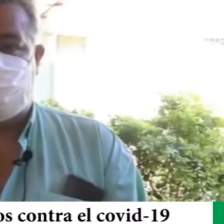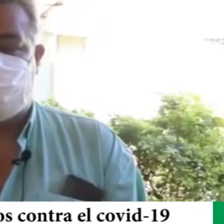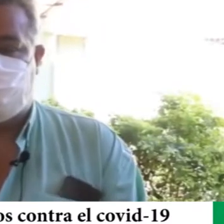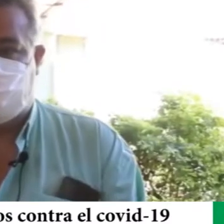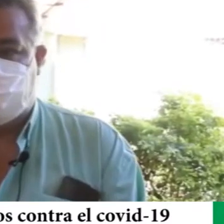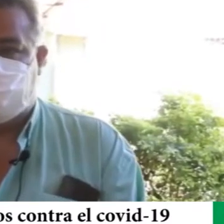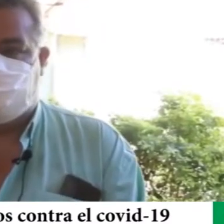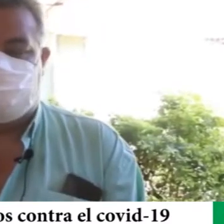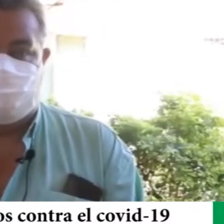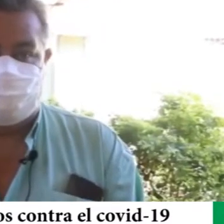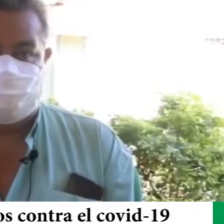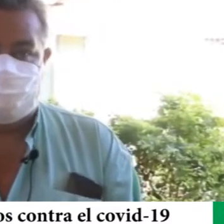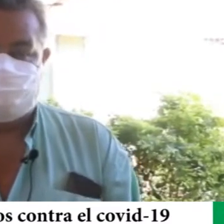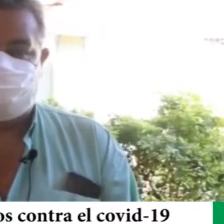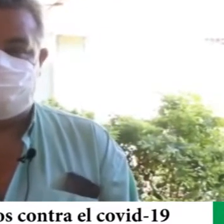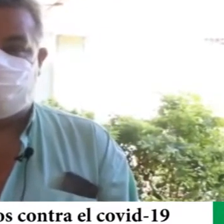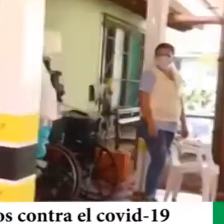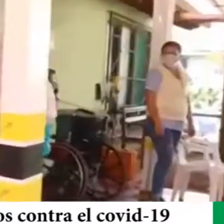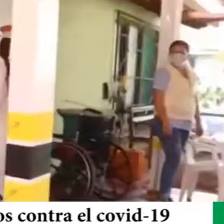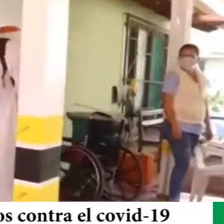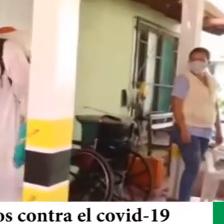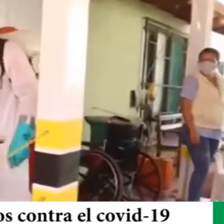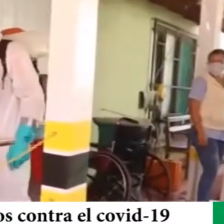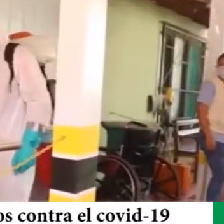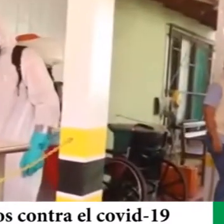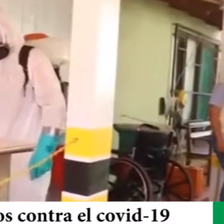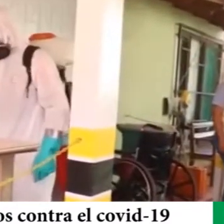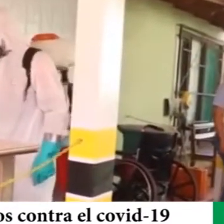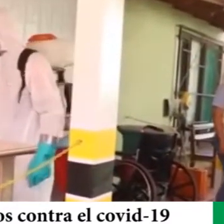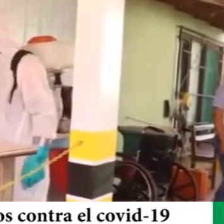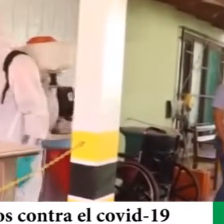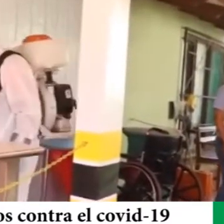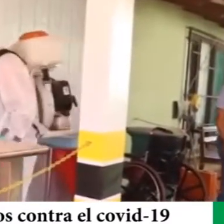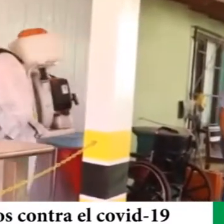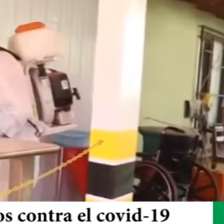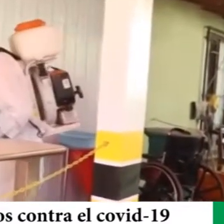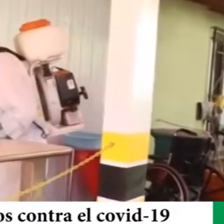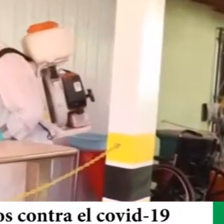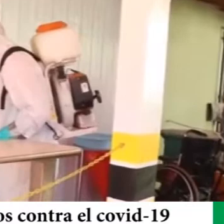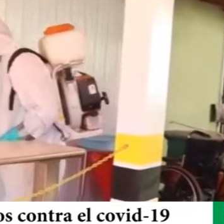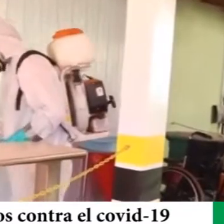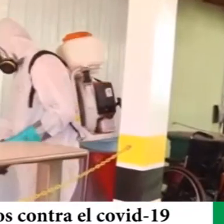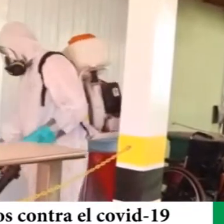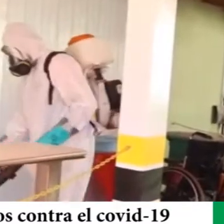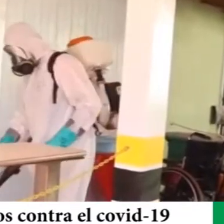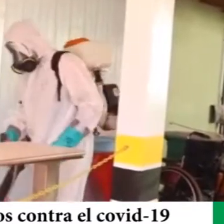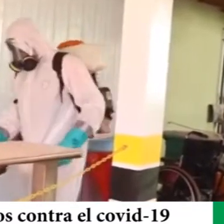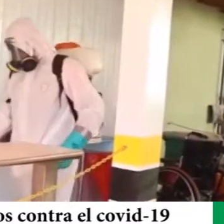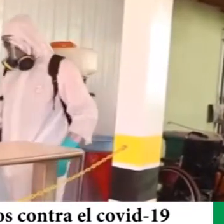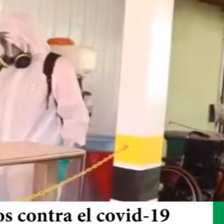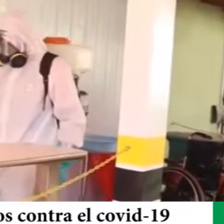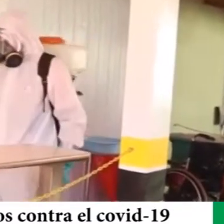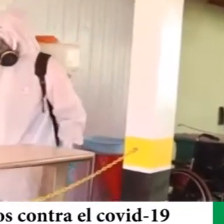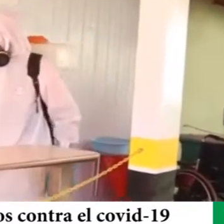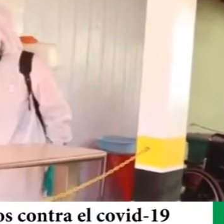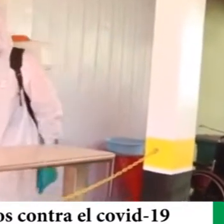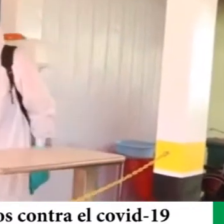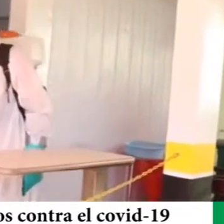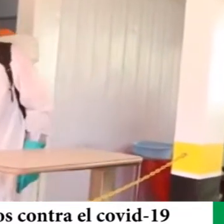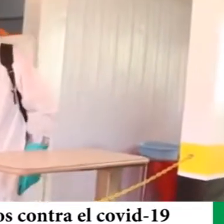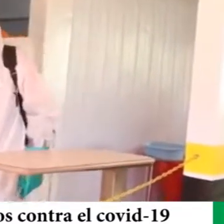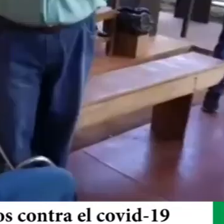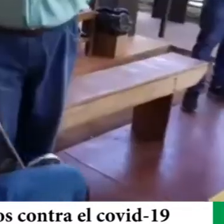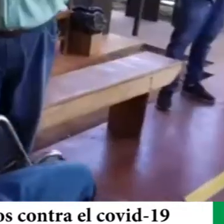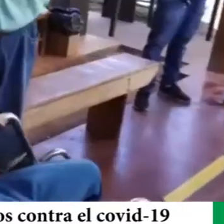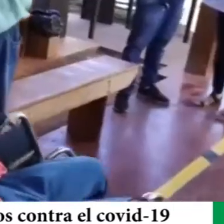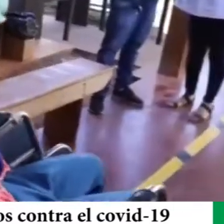vamos a ir a otras comunidades como Las Petas y Ascensión. Dar gracias a Dios por nuestro gobernador, dar gracias a Dios por nuestro asambleísta, dar gracias a Dios por toda la comisión